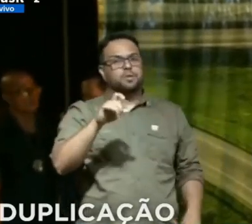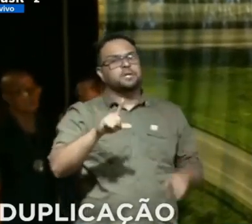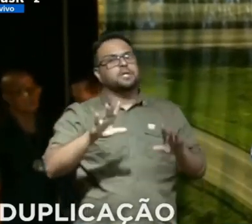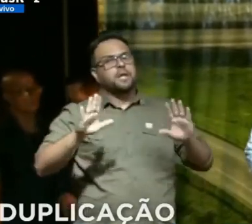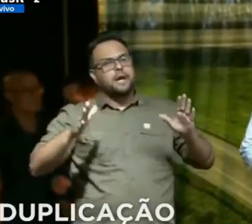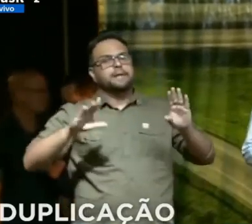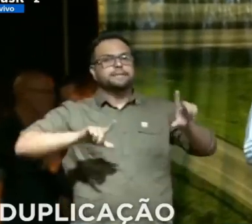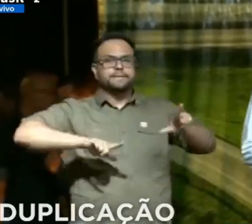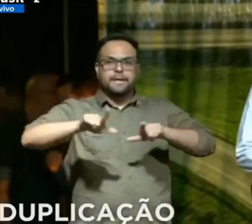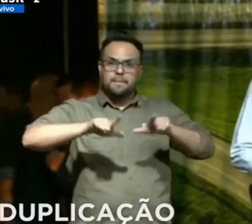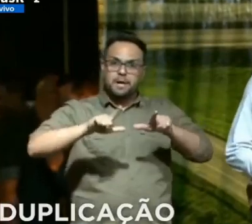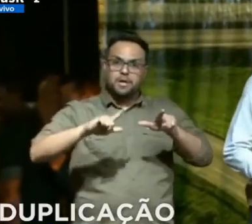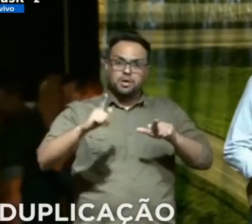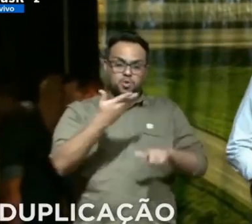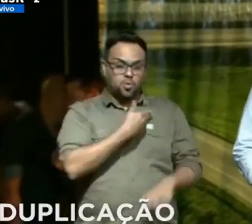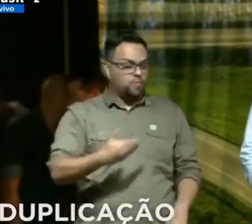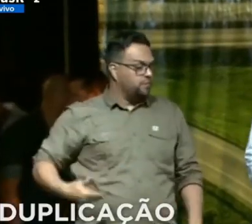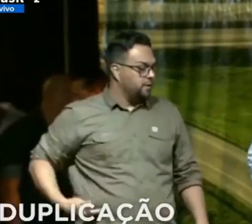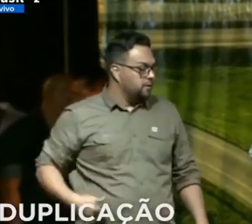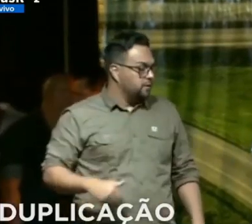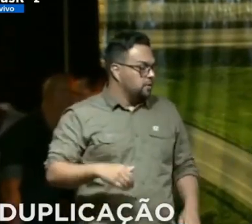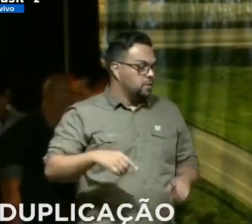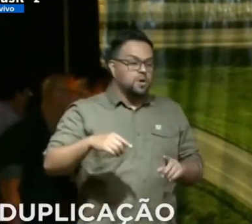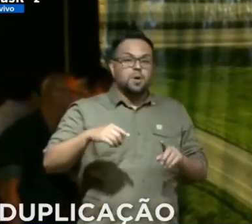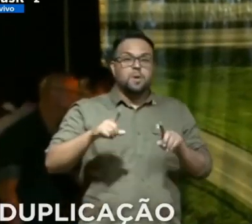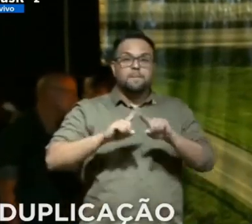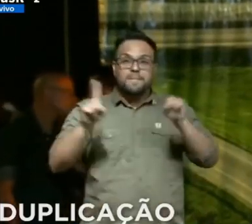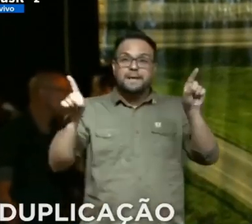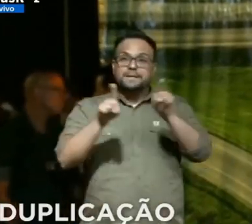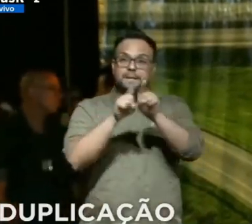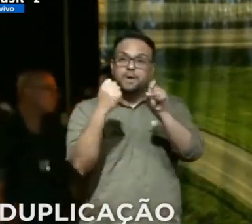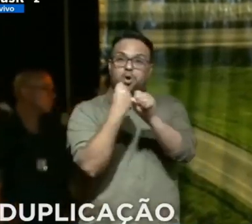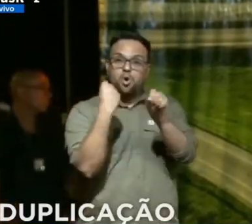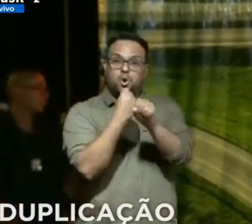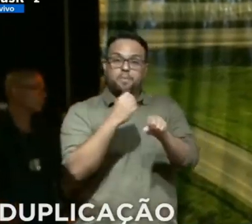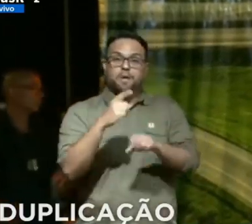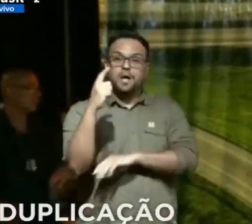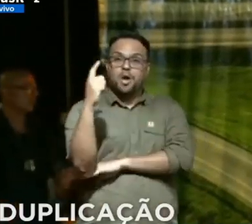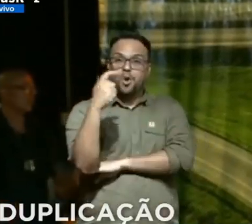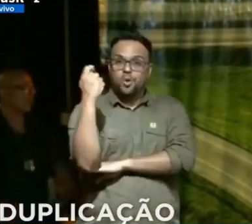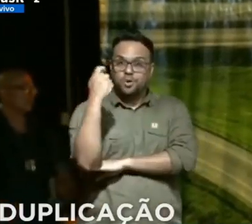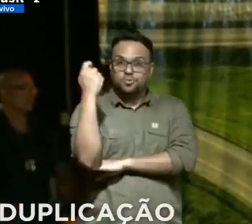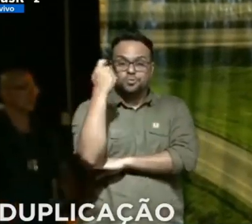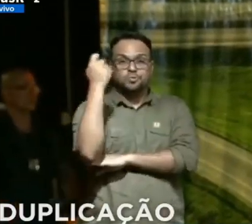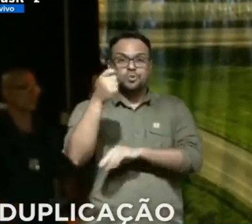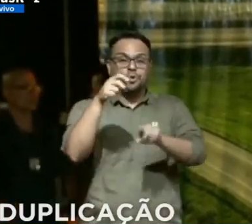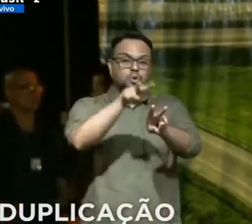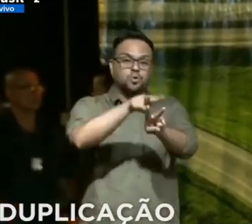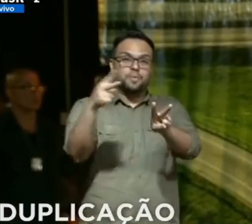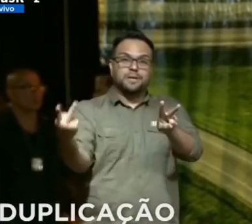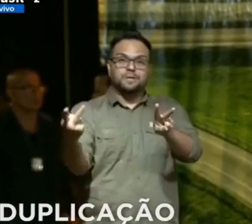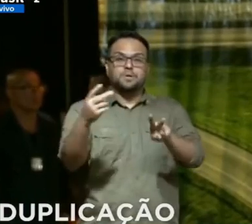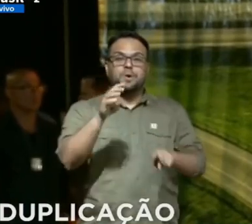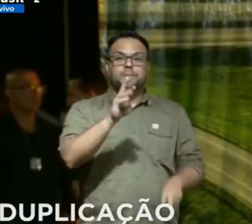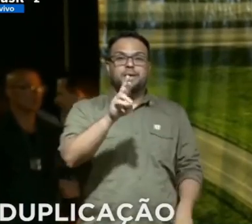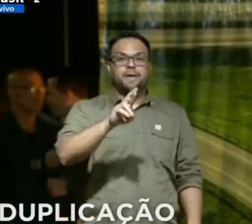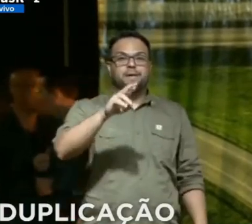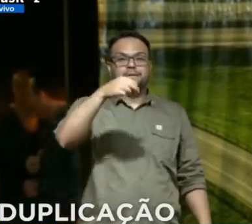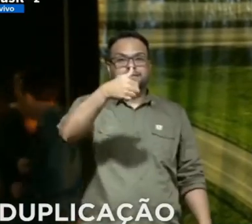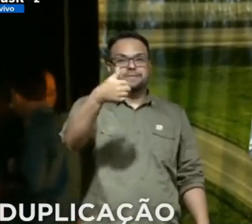só no contorno, mas também nós temos diversas obras aqui no Rio Grande do Sul, como a duplicação da BR-116 tão